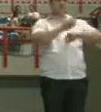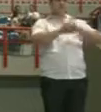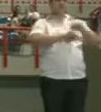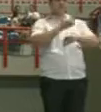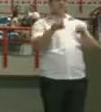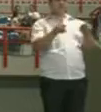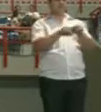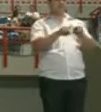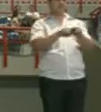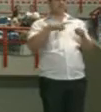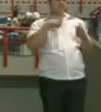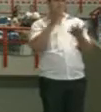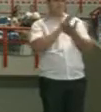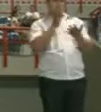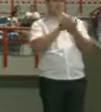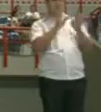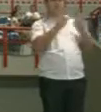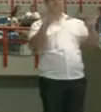dos que não têm.